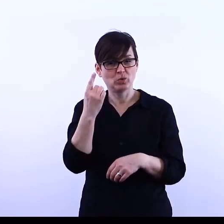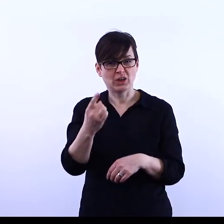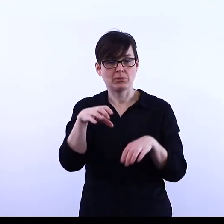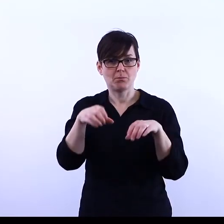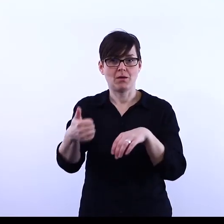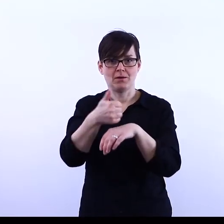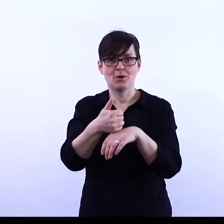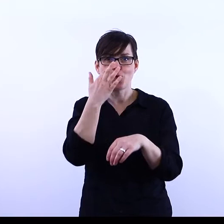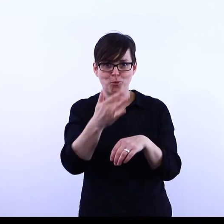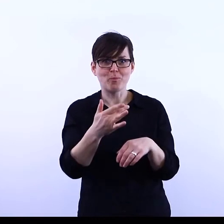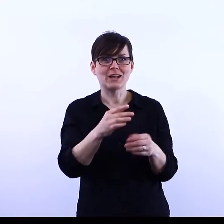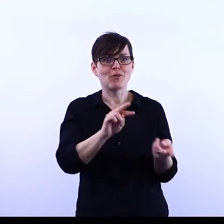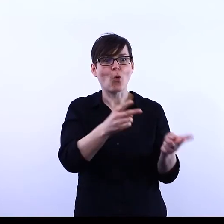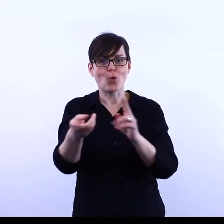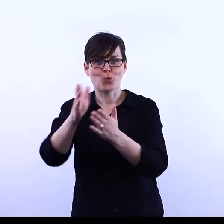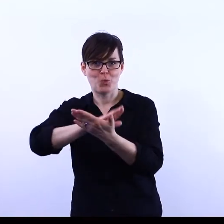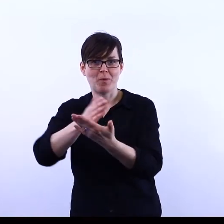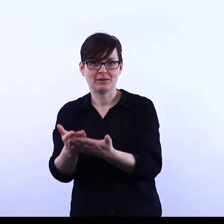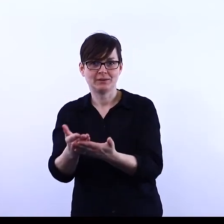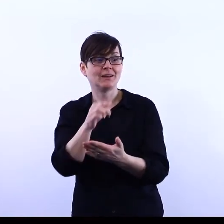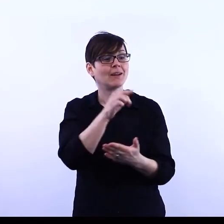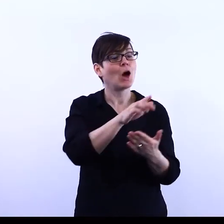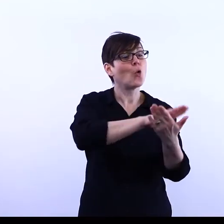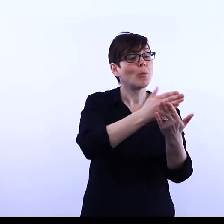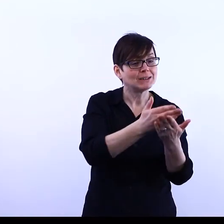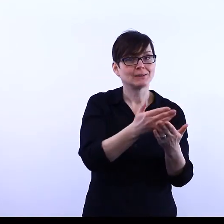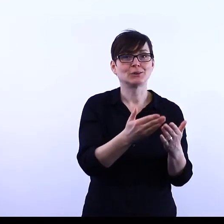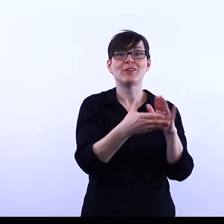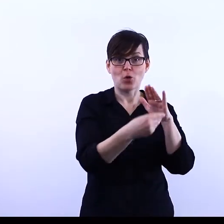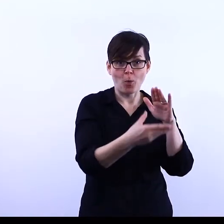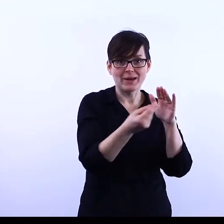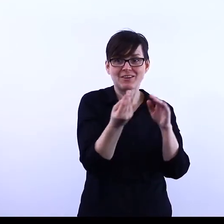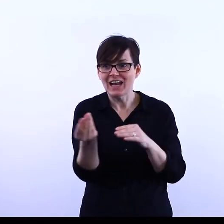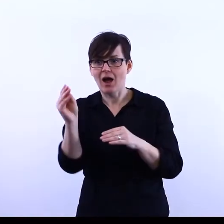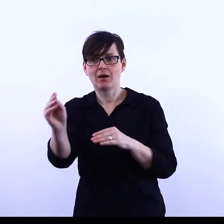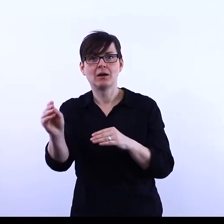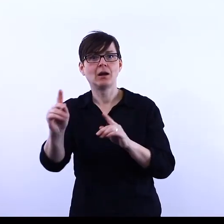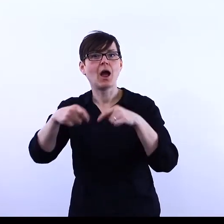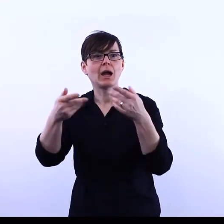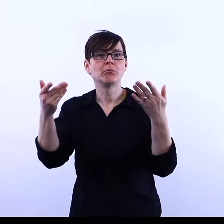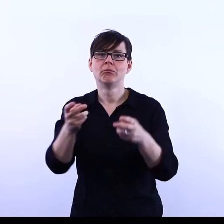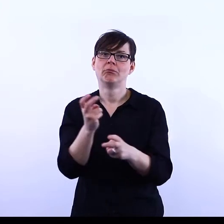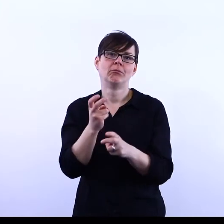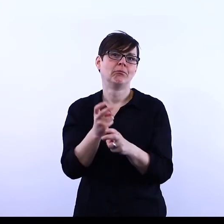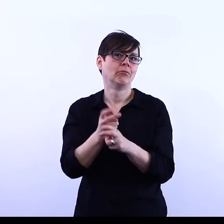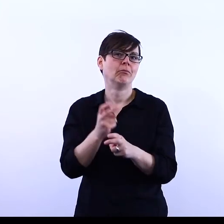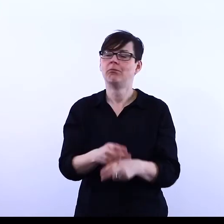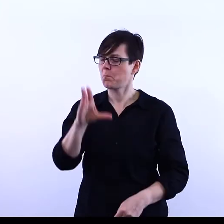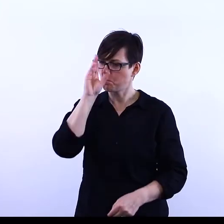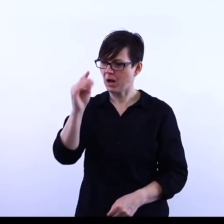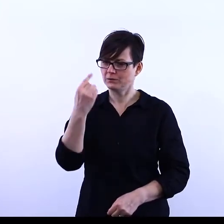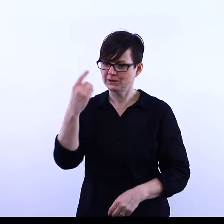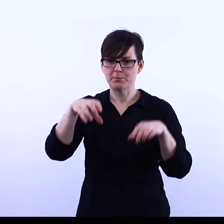einfach rückzuübersetzen, habe die türkische Übersetzung kopiert, wieder eingefügt. Und was kommt raus? Relativ hartnäckig. Trotzdem ist wieder